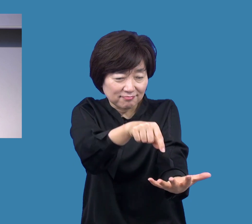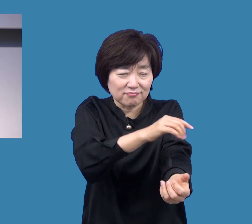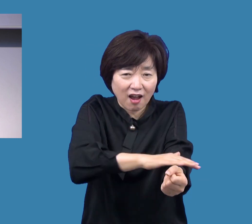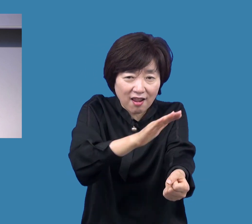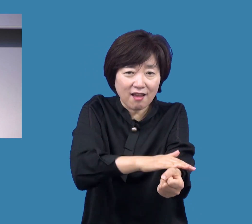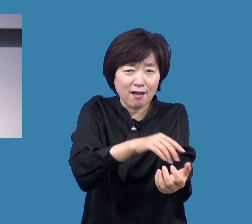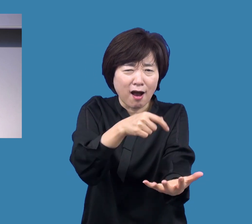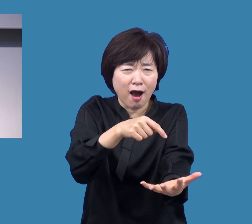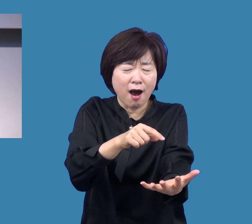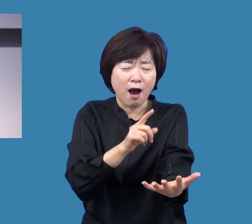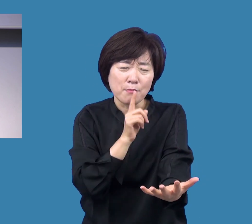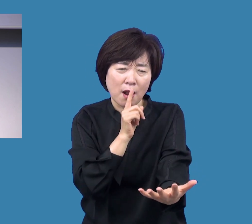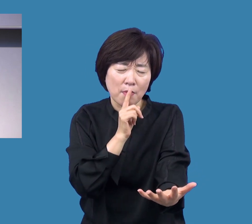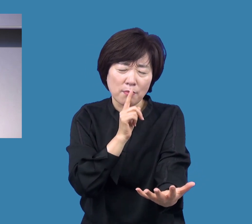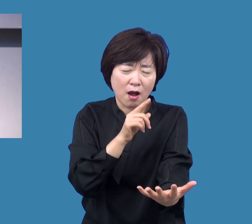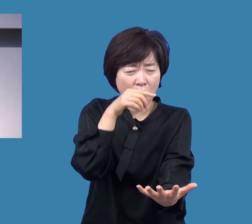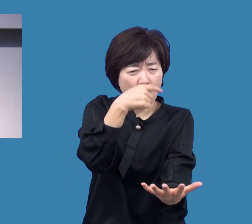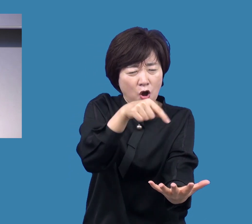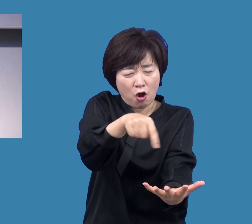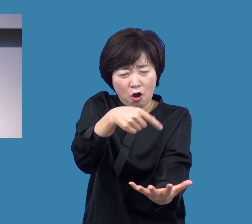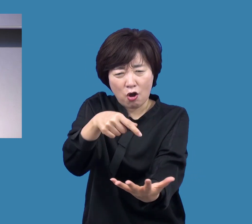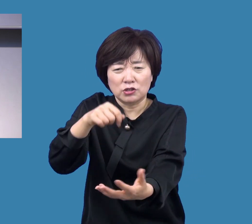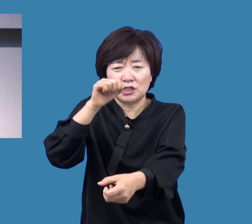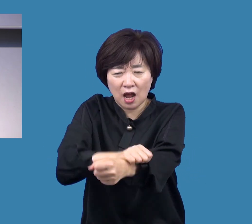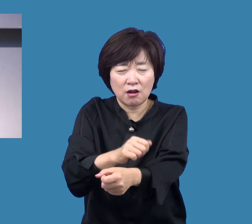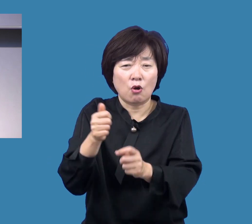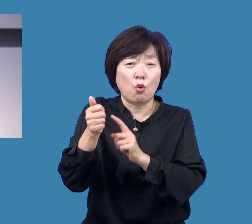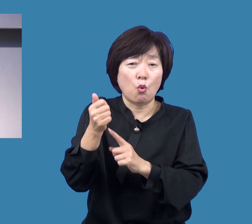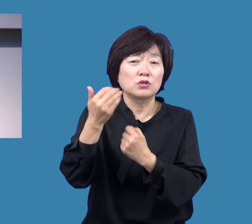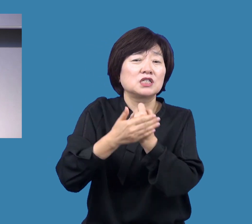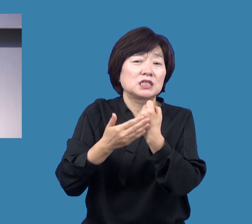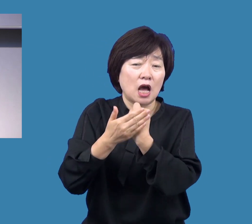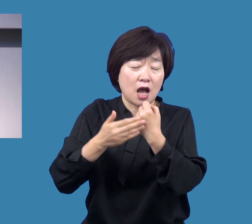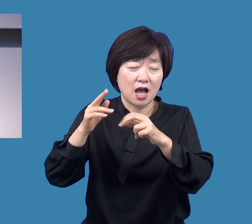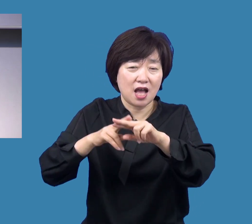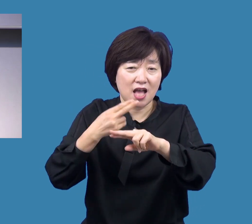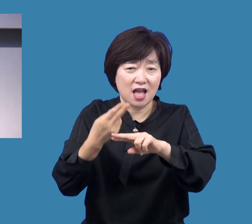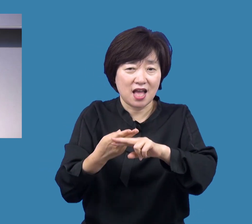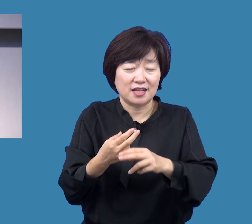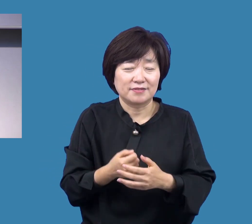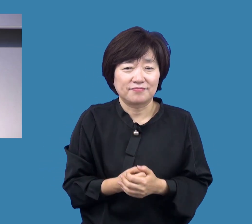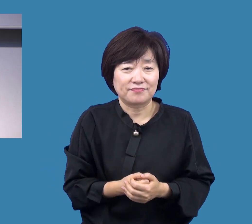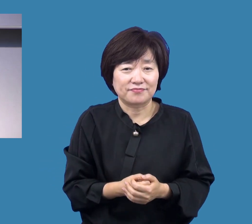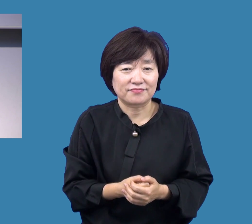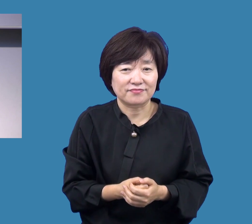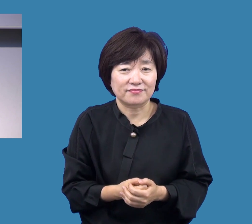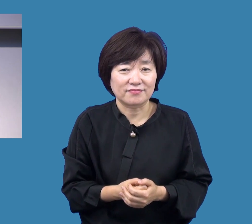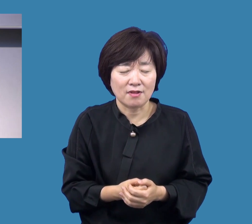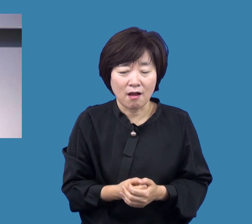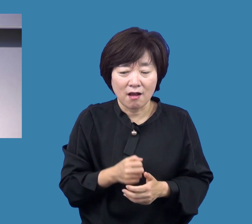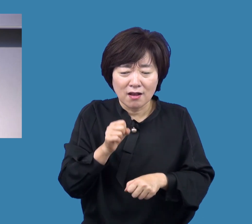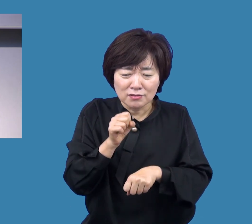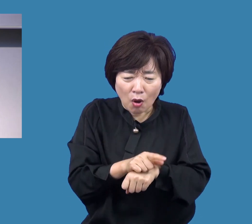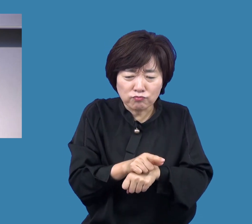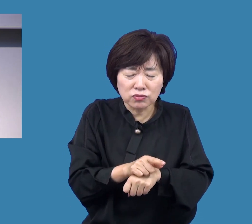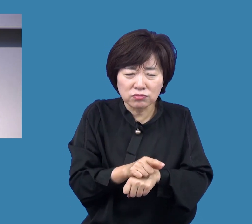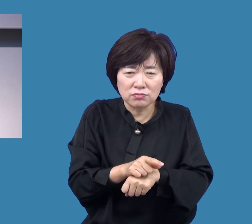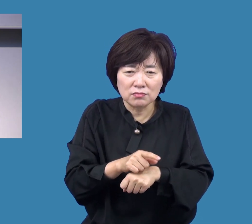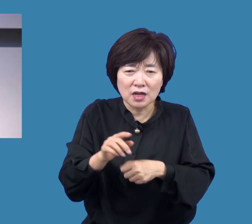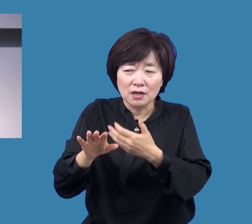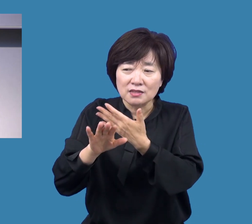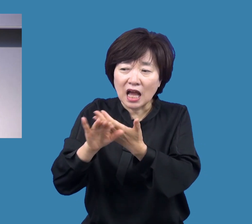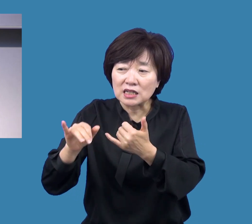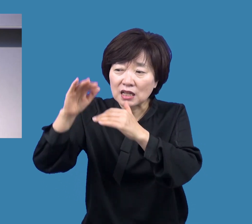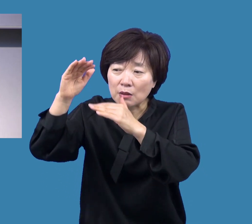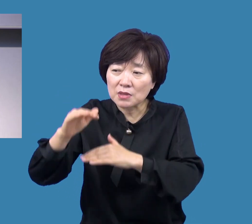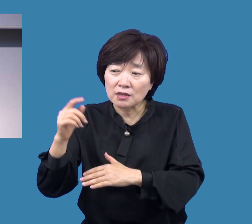그냥 타고났어, 잘 가르쳐, 그런 사람이 있잖아요. 그것도 은사지요. 또 어떤 사람은 그냥 성품 자체가 딴 사람 얘기를